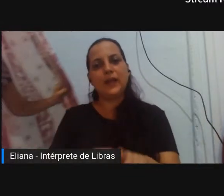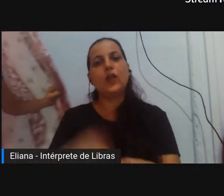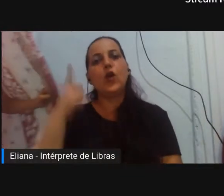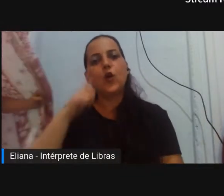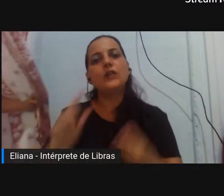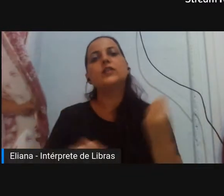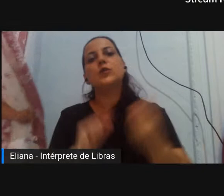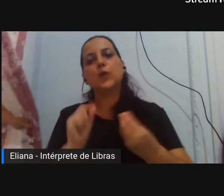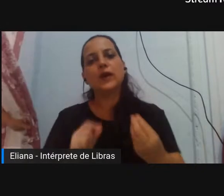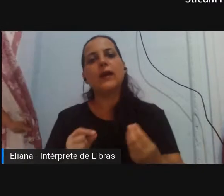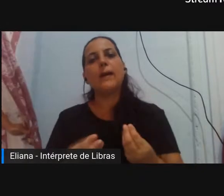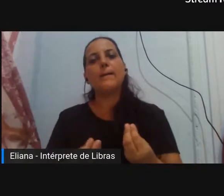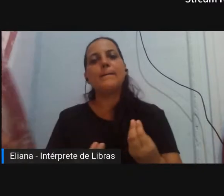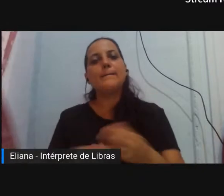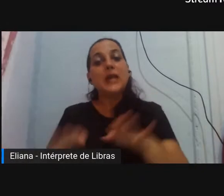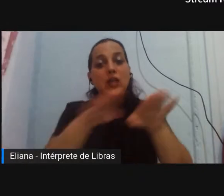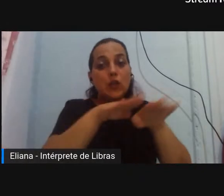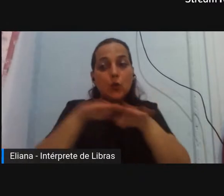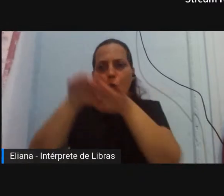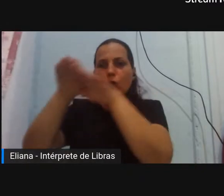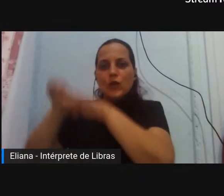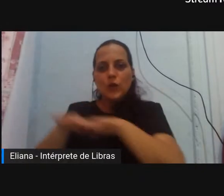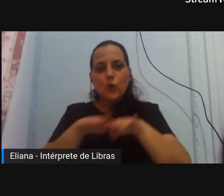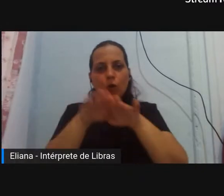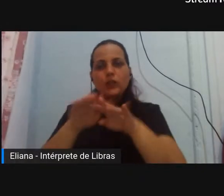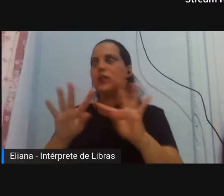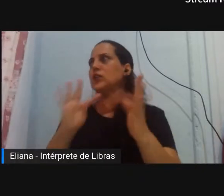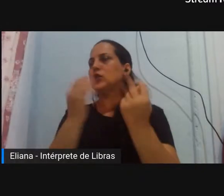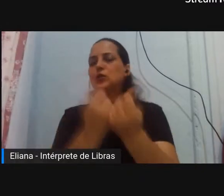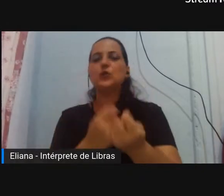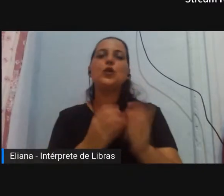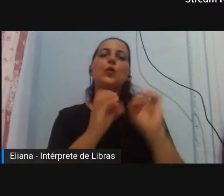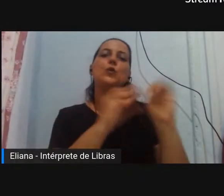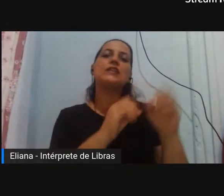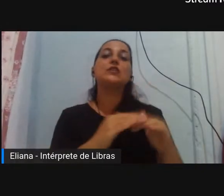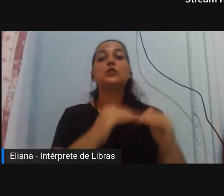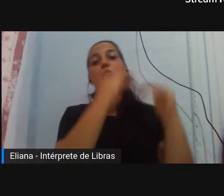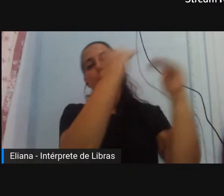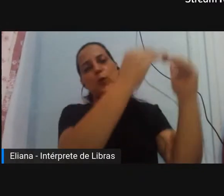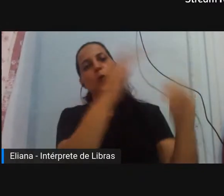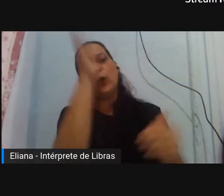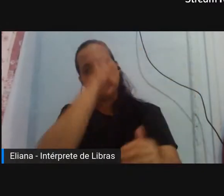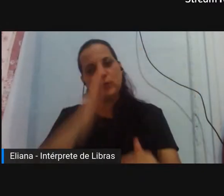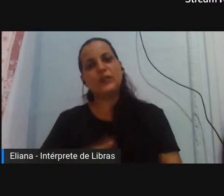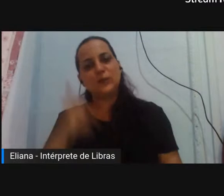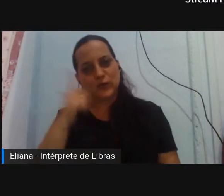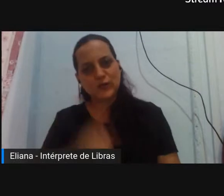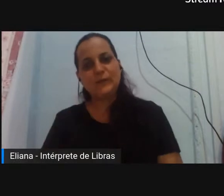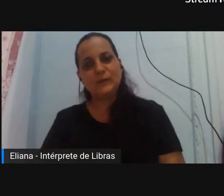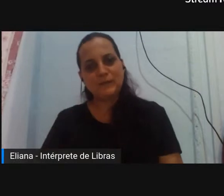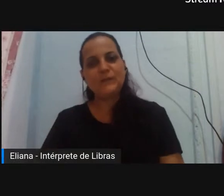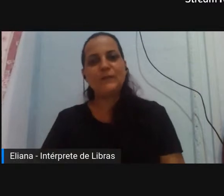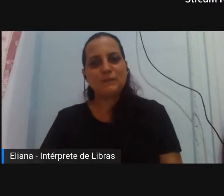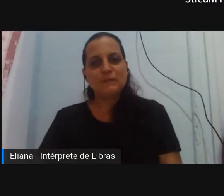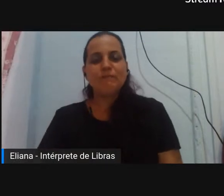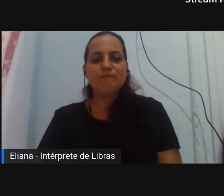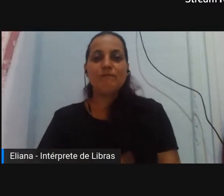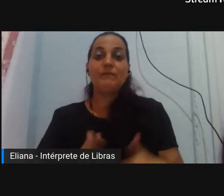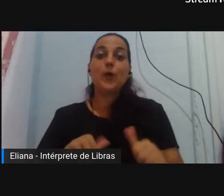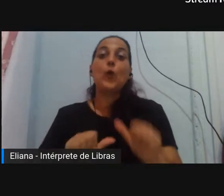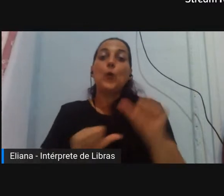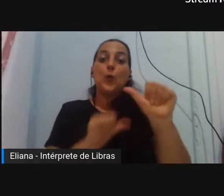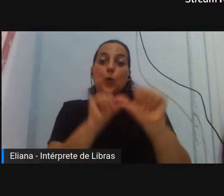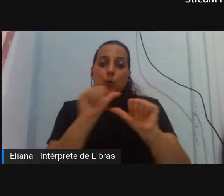democratizaram de forma profunda o acesso ao ensino superior no Brasil, que mudou, inclusive, de